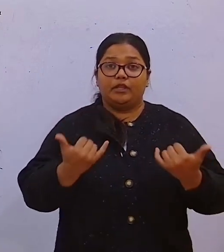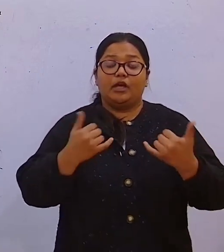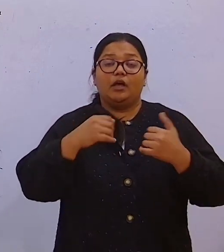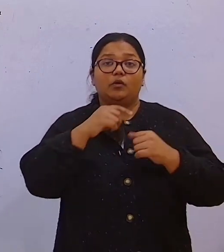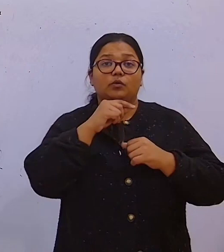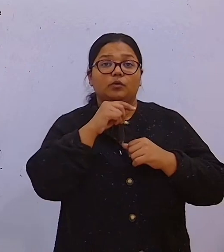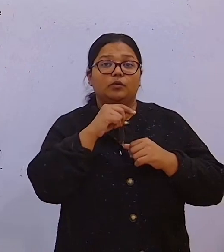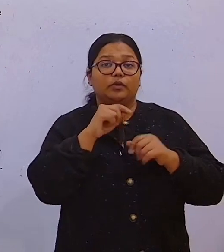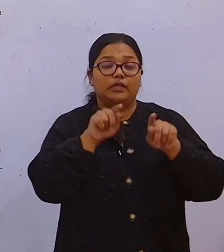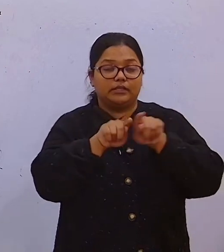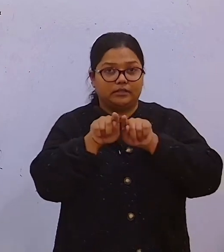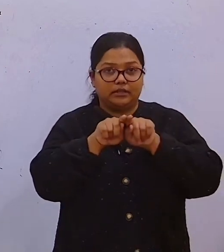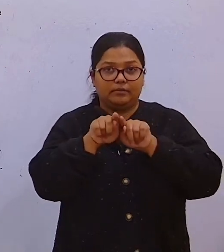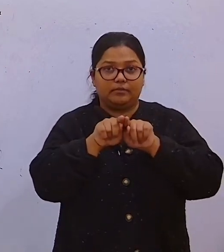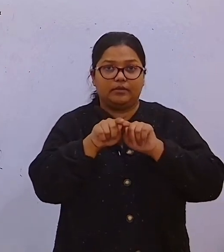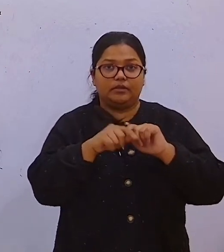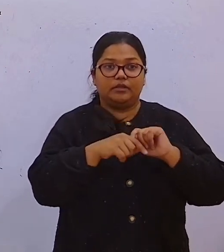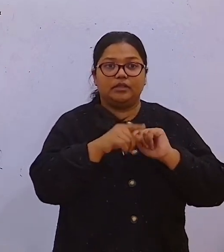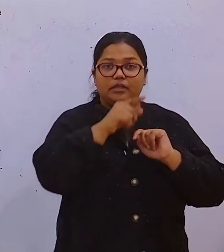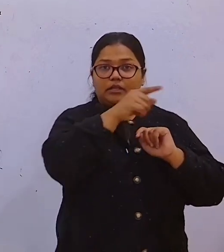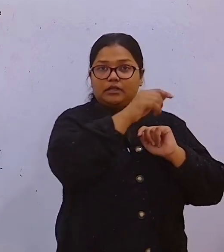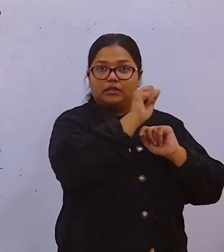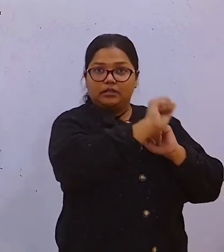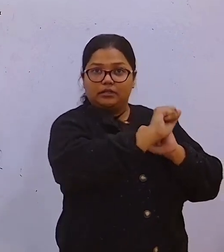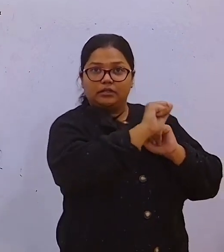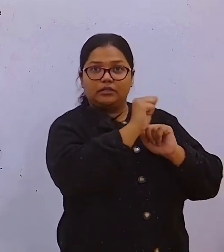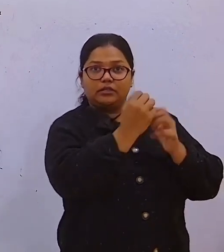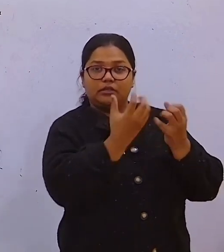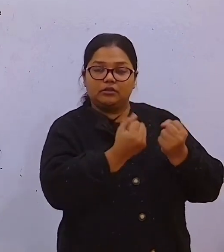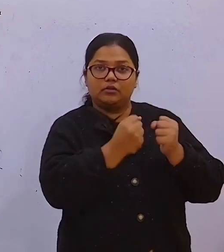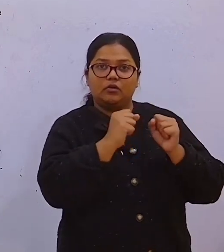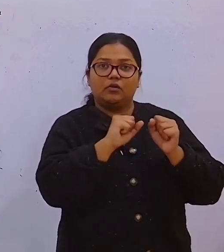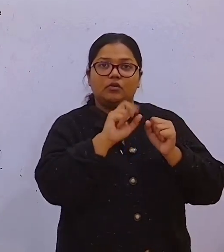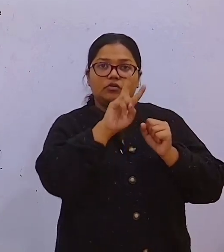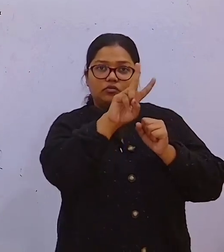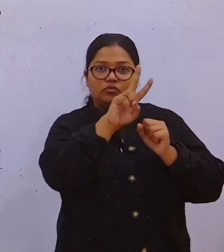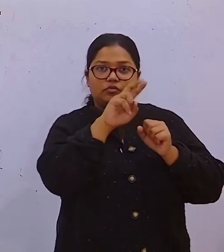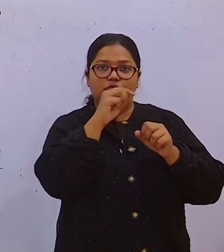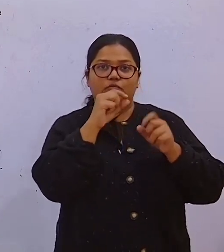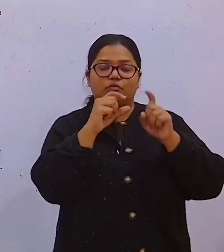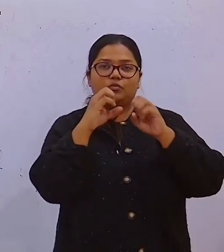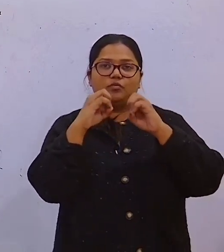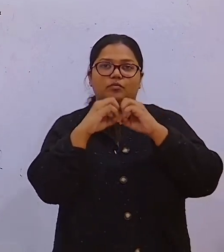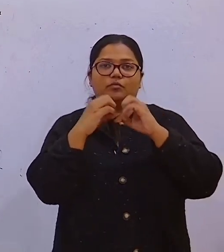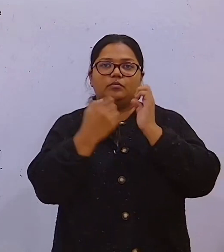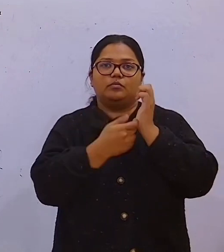ही गॉट अ टू ब्रेड्स, एग्जाम्पल लिखो, ही गॉट,